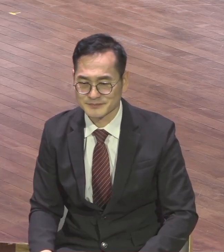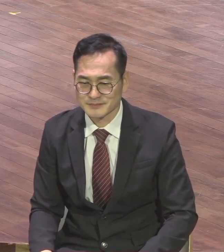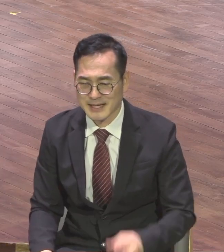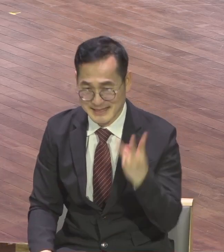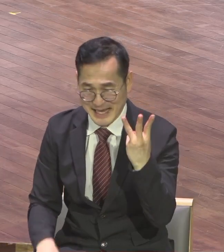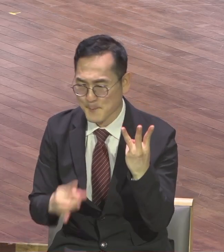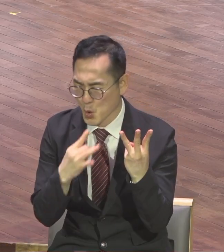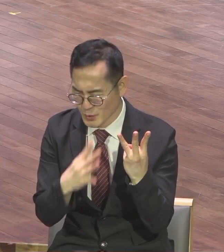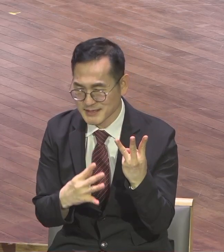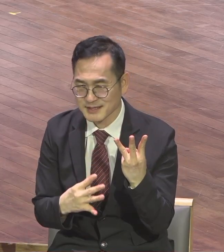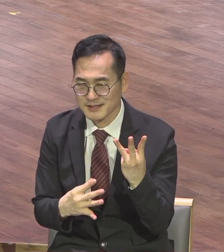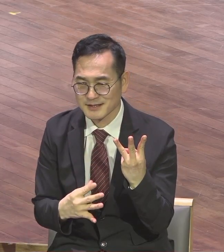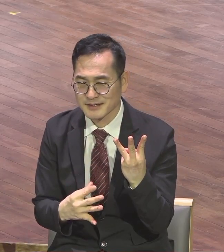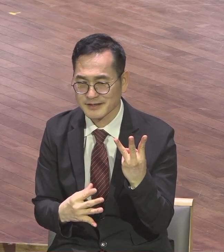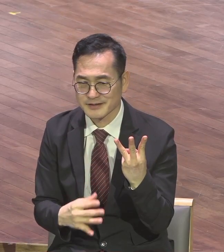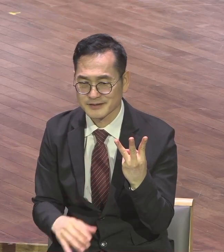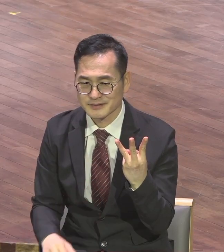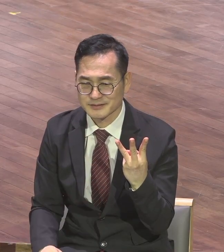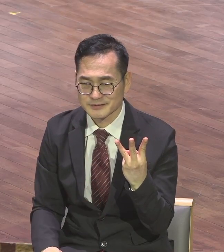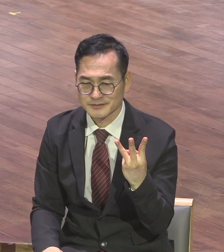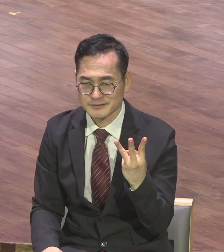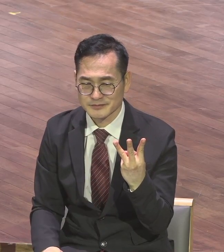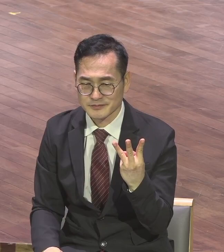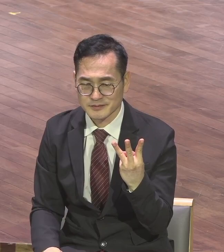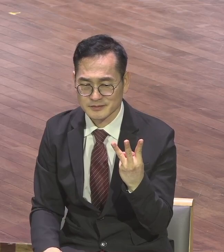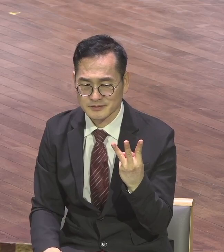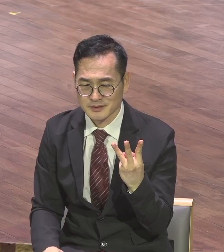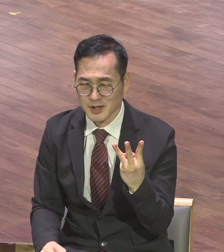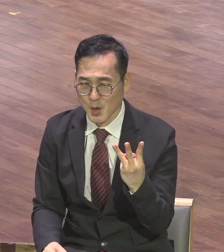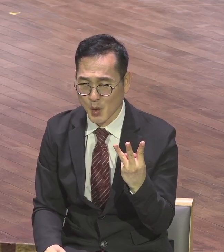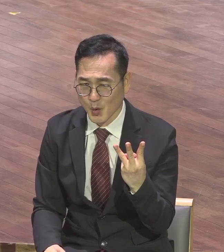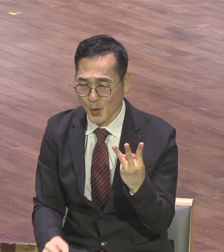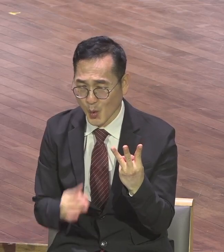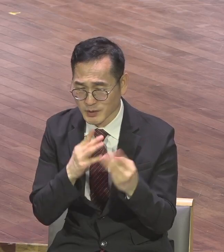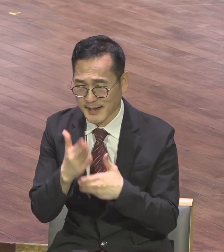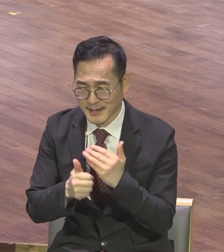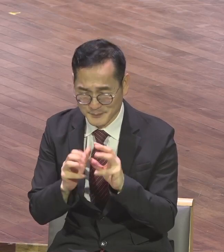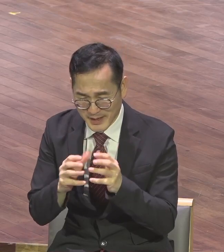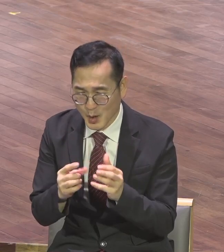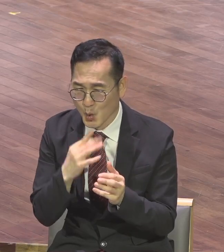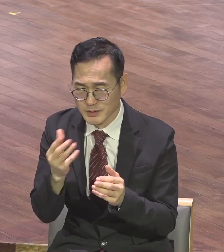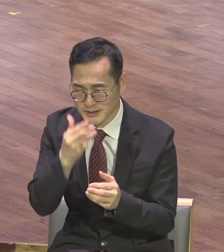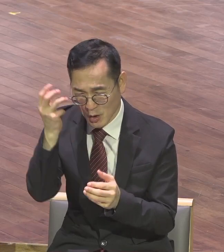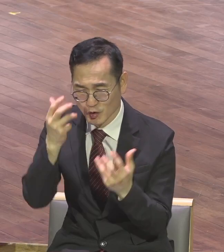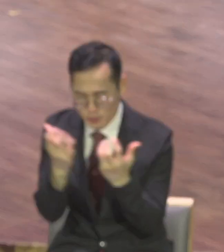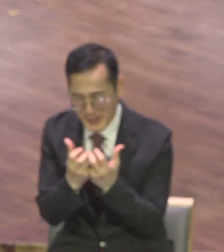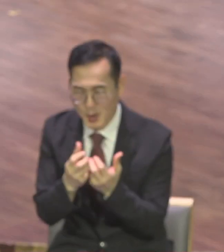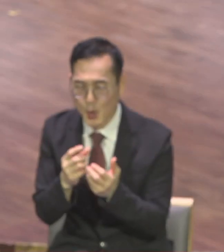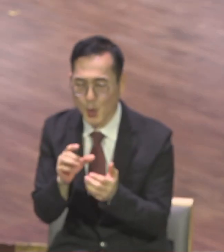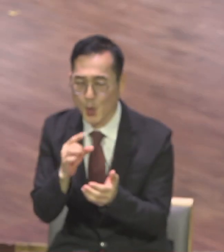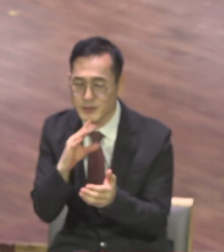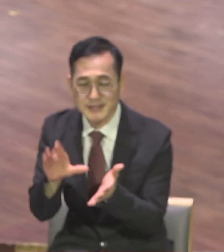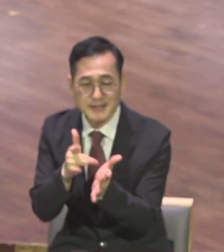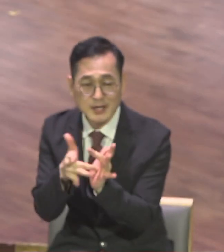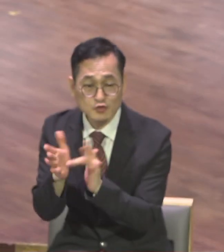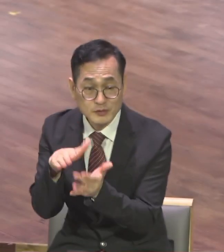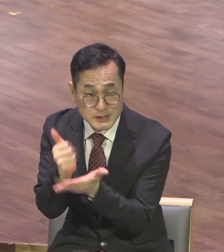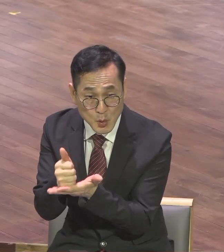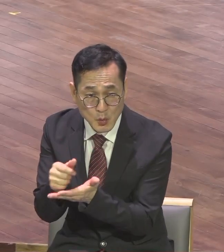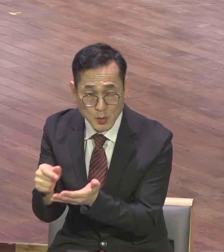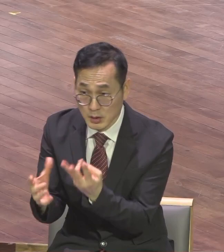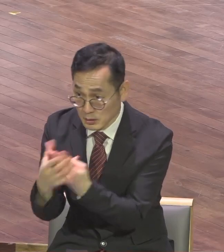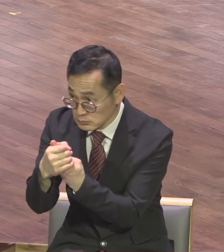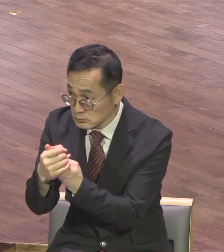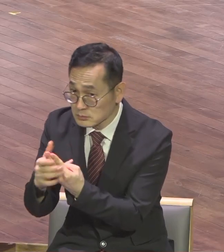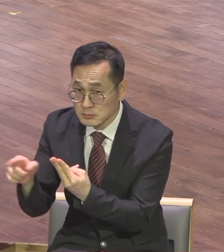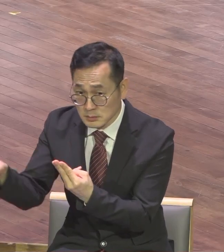유일성의 복음으로 현장을 뒤집어 놨다 완전히. 그래서 여러분 우리 선교 캠프를 가보면 느끼잖아요.